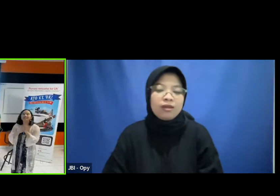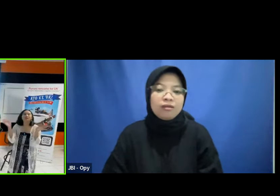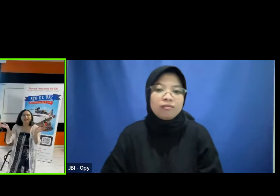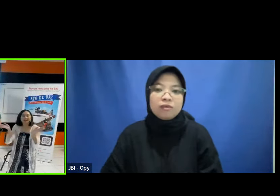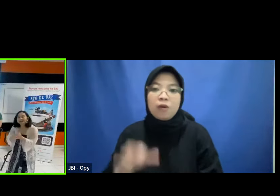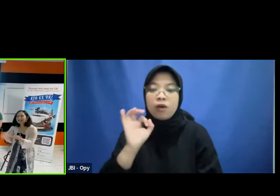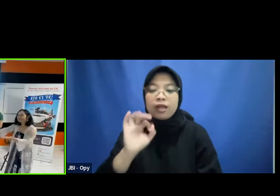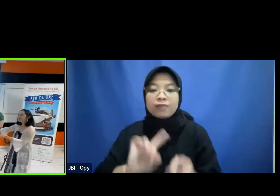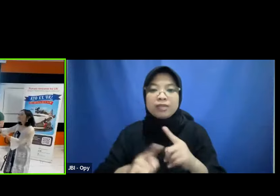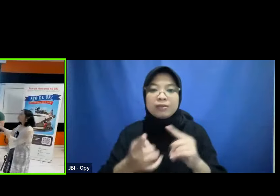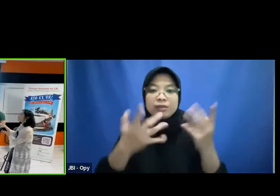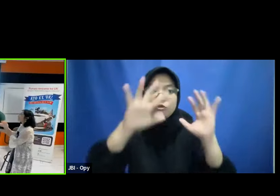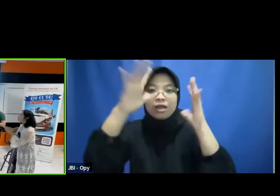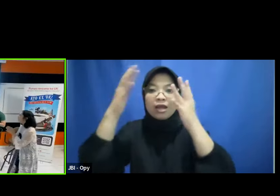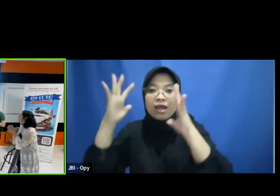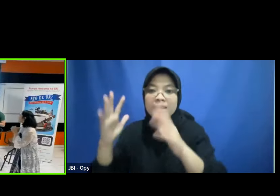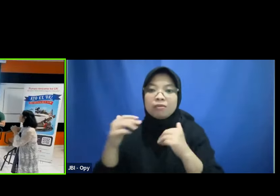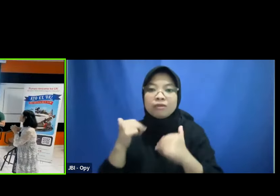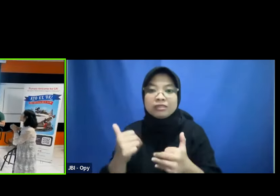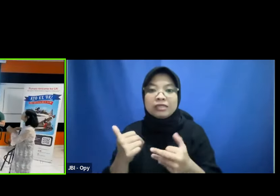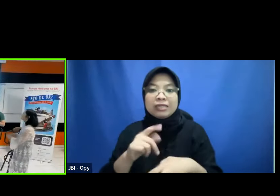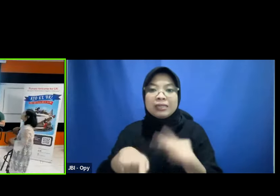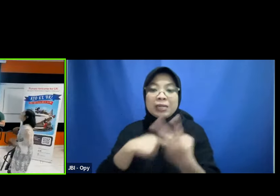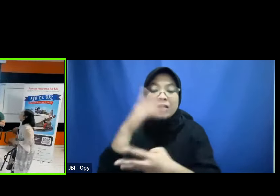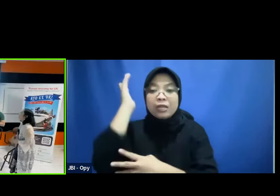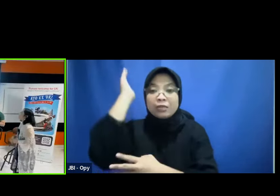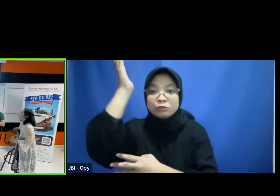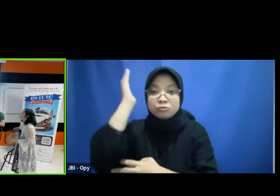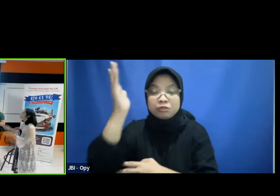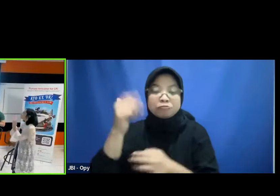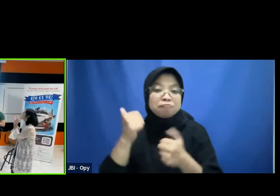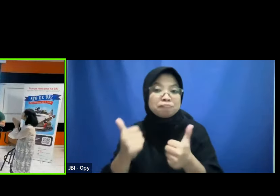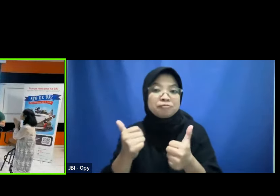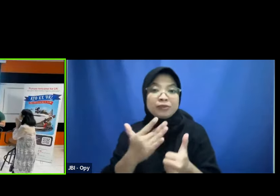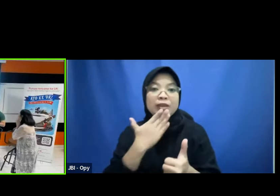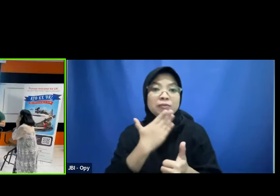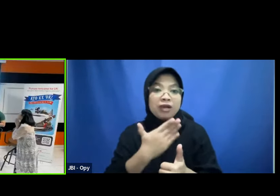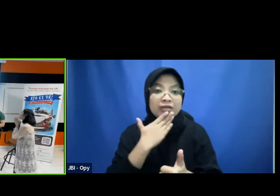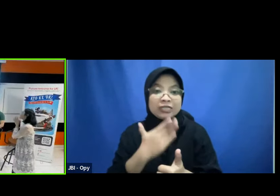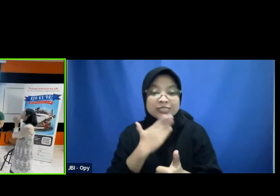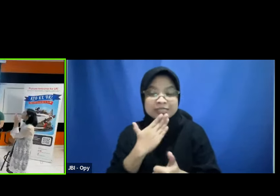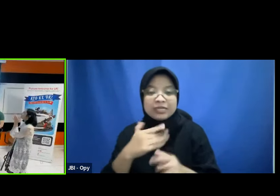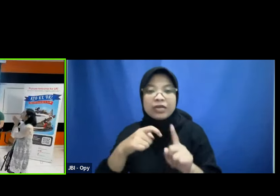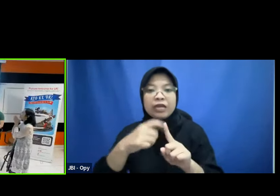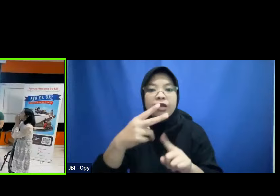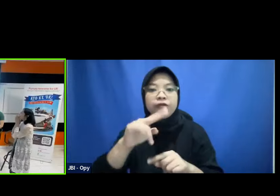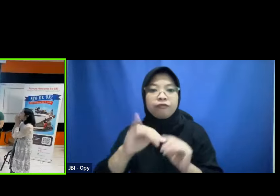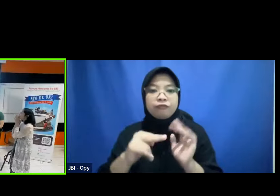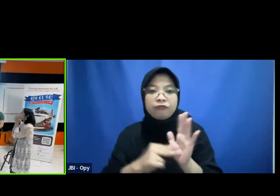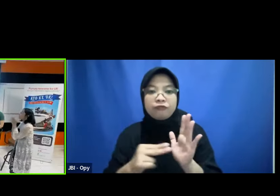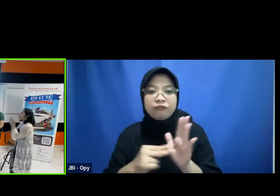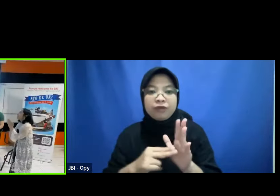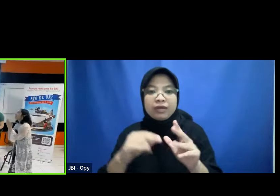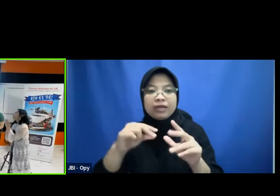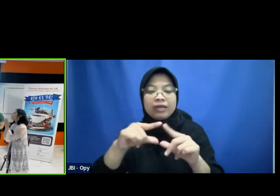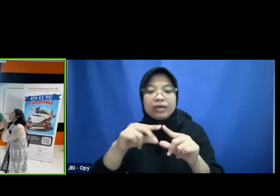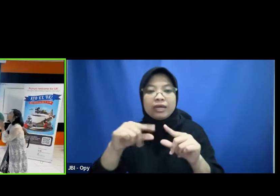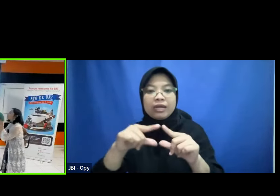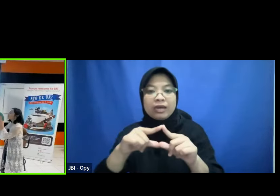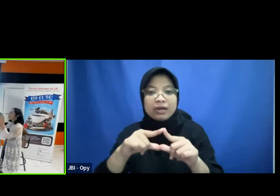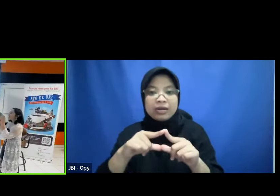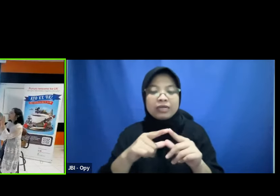Oke sekali lagi untuk ketiga speaker kita Makasih banyak Kak Kev